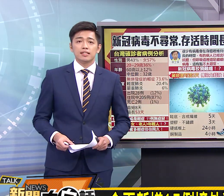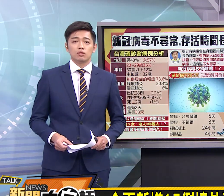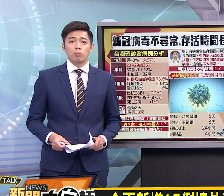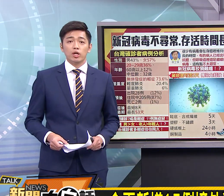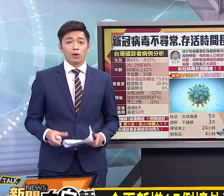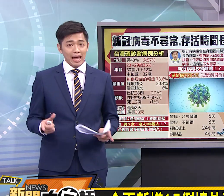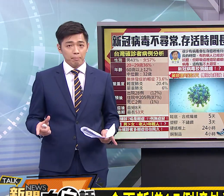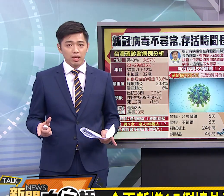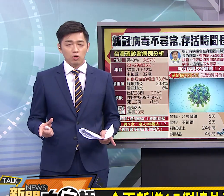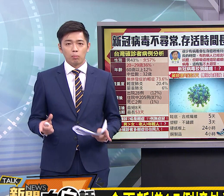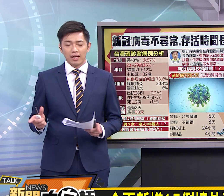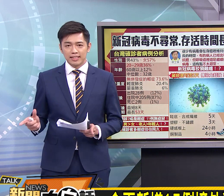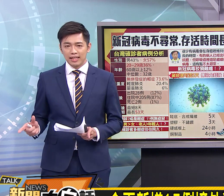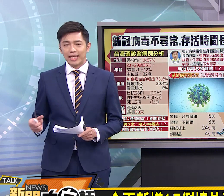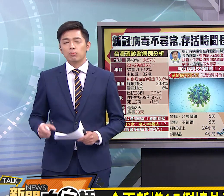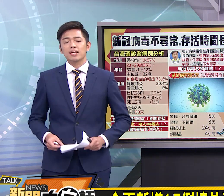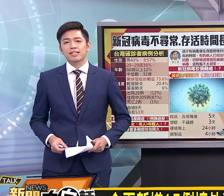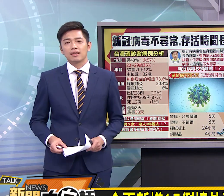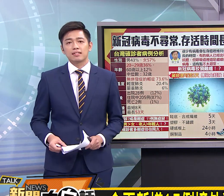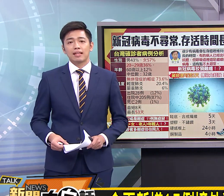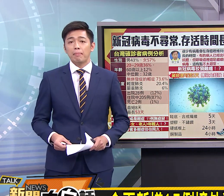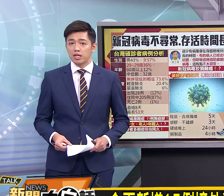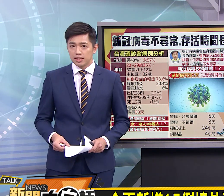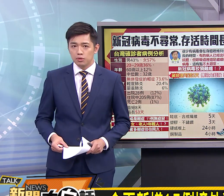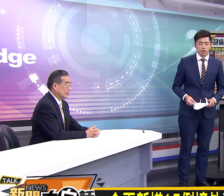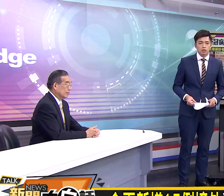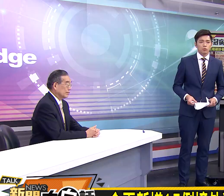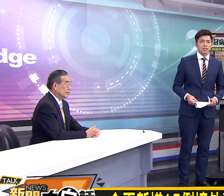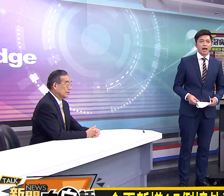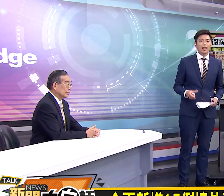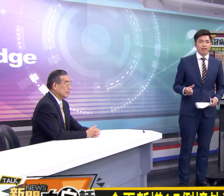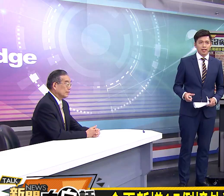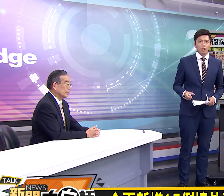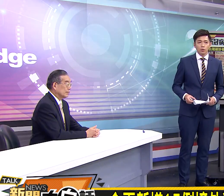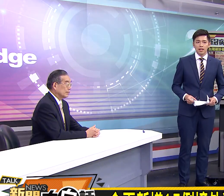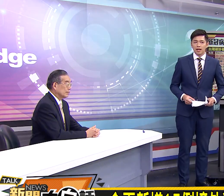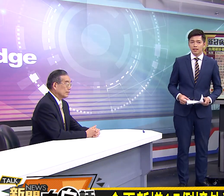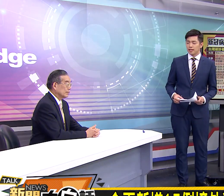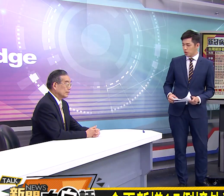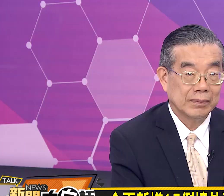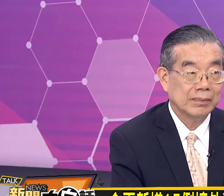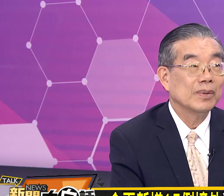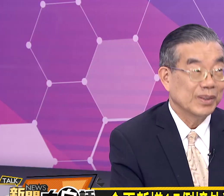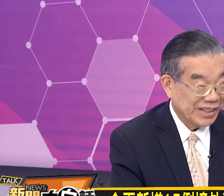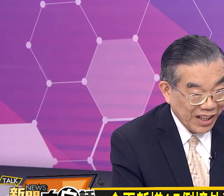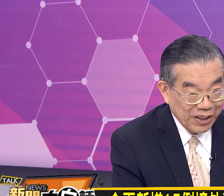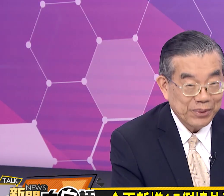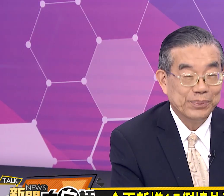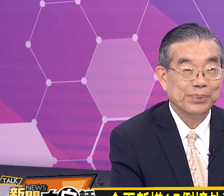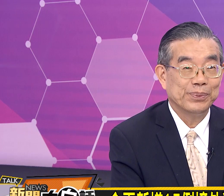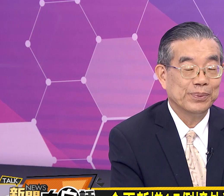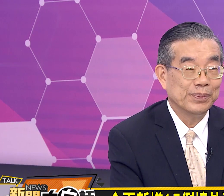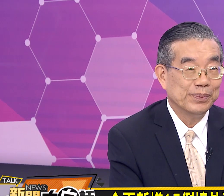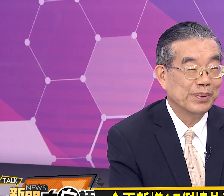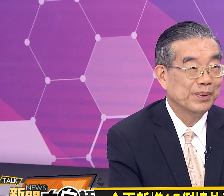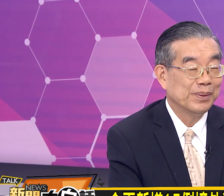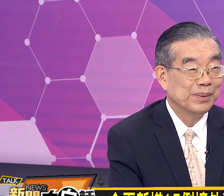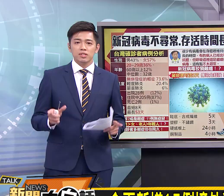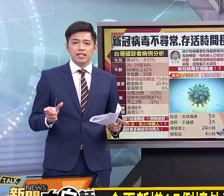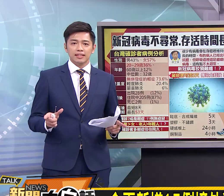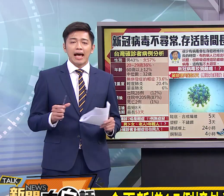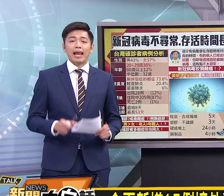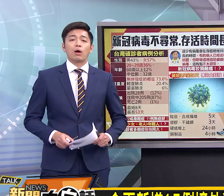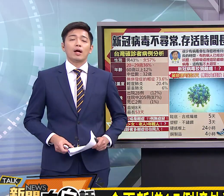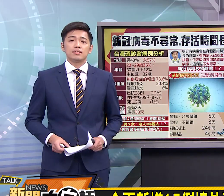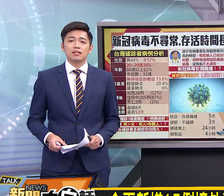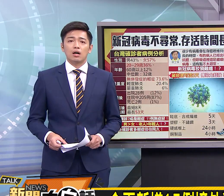里头呢，其实我们有来宾，我们要今天来到我们现场的是台北仁济院的总院长李龙腾李院长。 大家好。 好，院长好。首